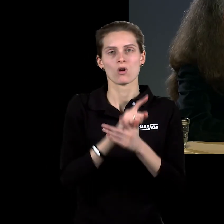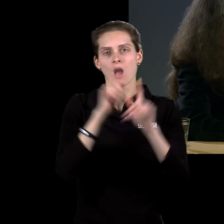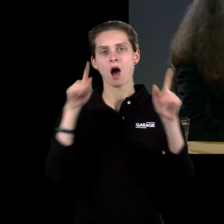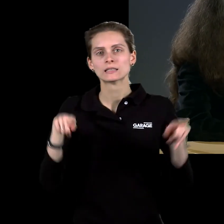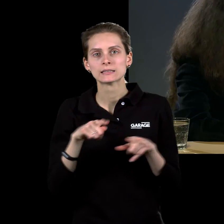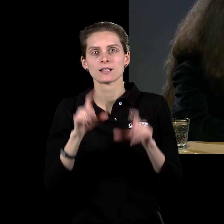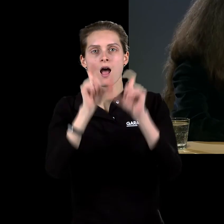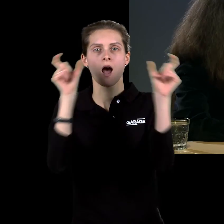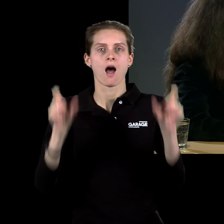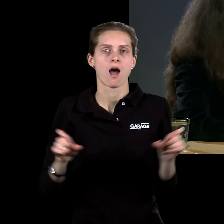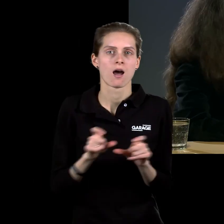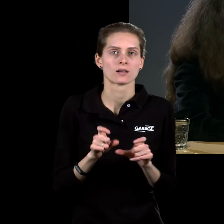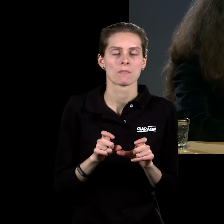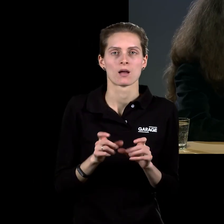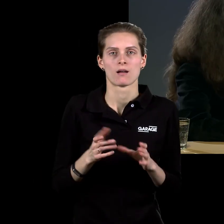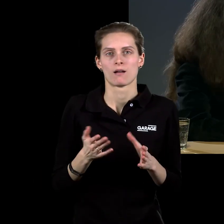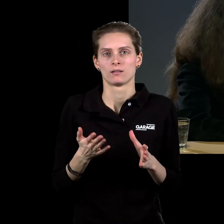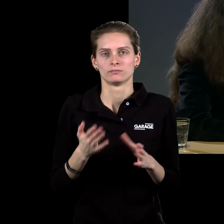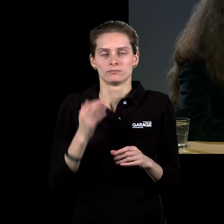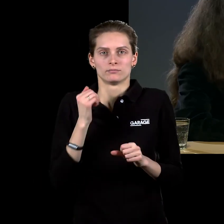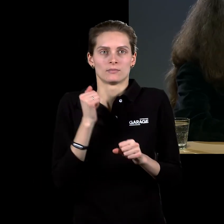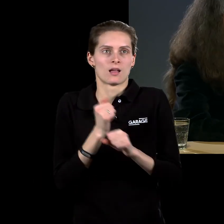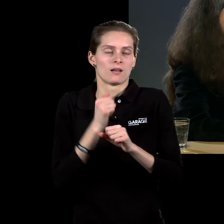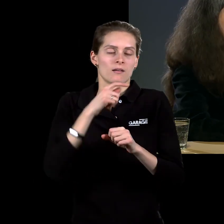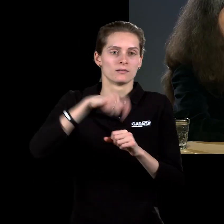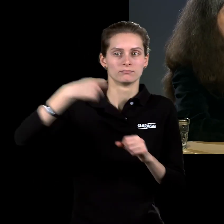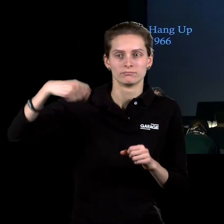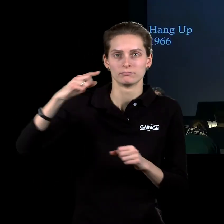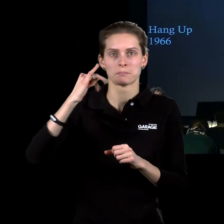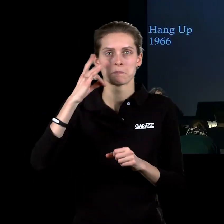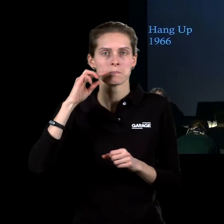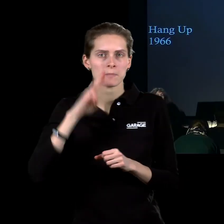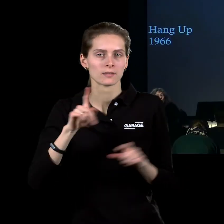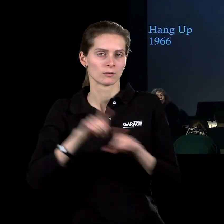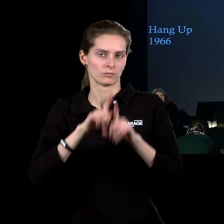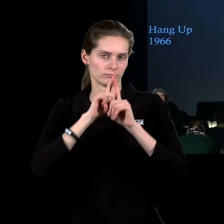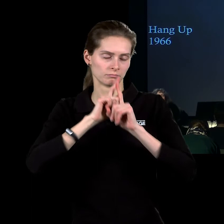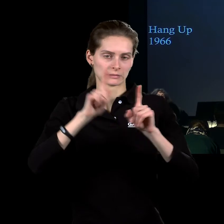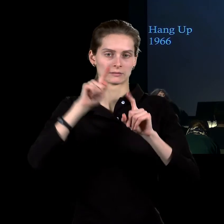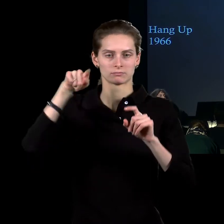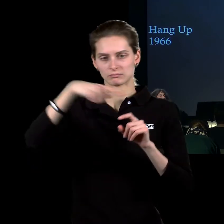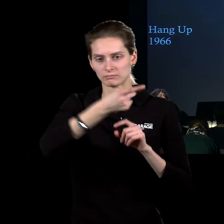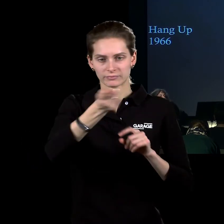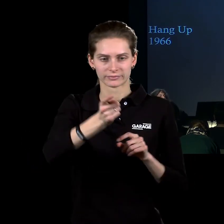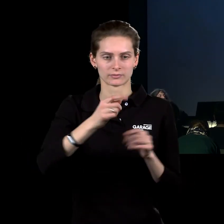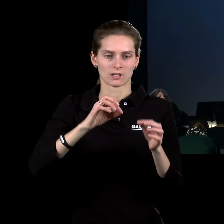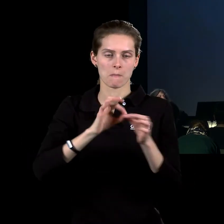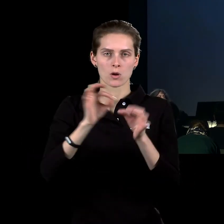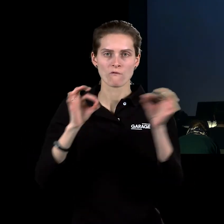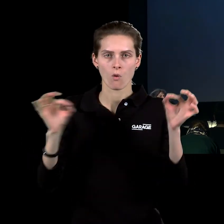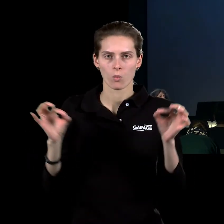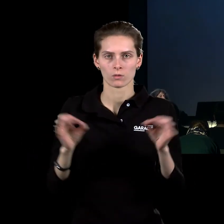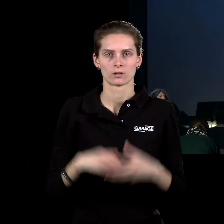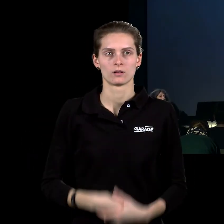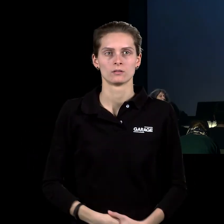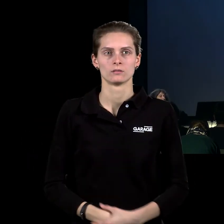нету, рама обмотана бинтами, и вот этот самый странный отросток или приспособление, которое из нее